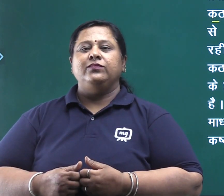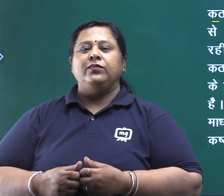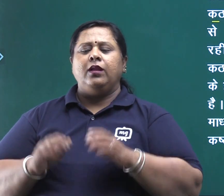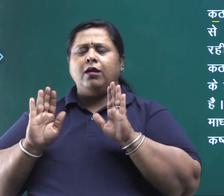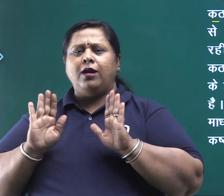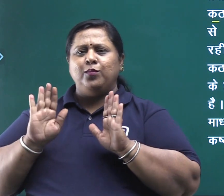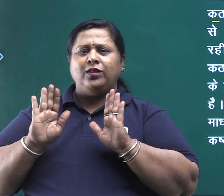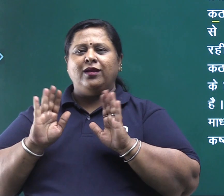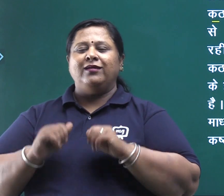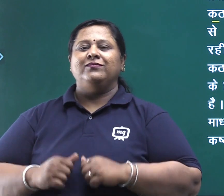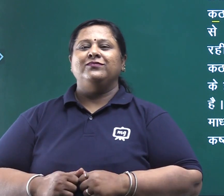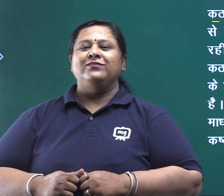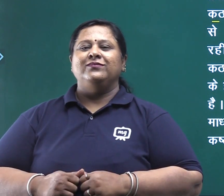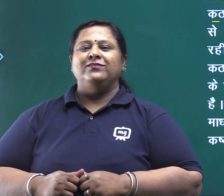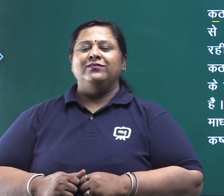कठपुतलियाँ